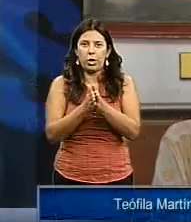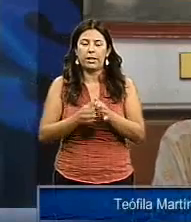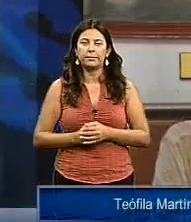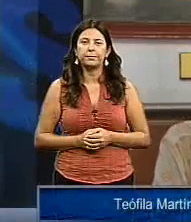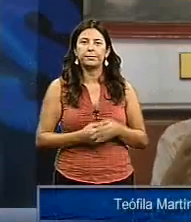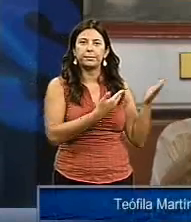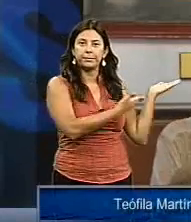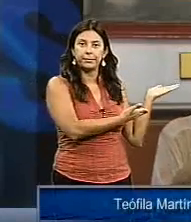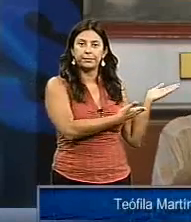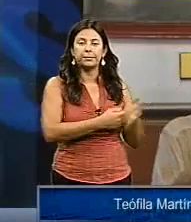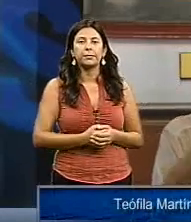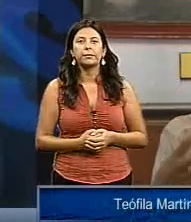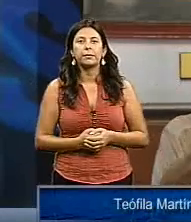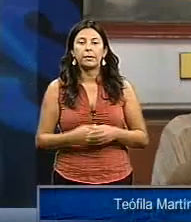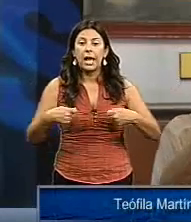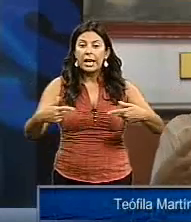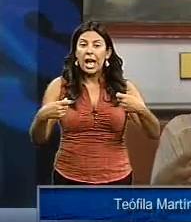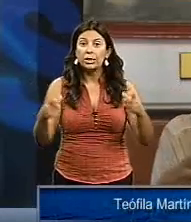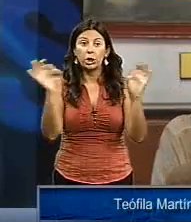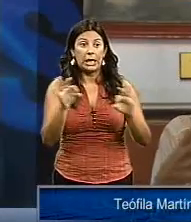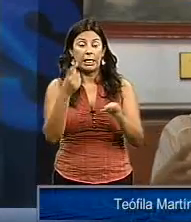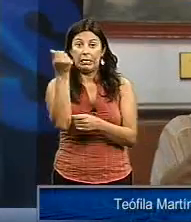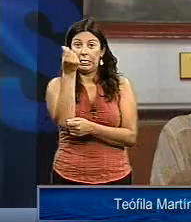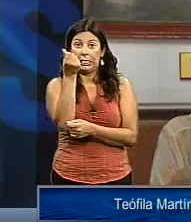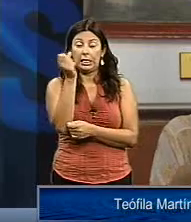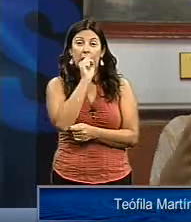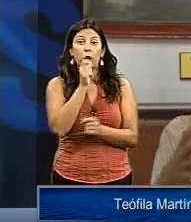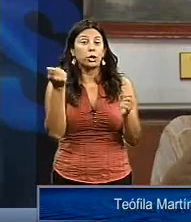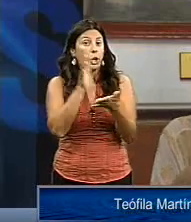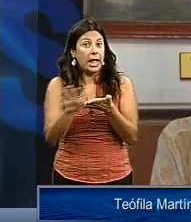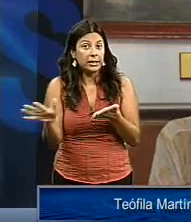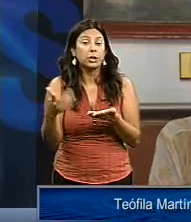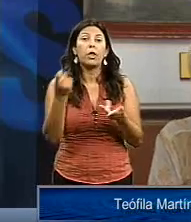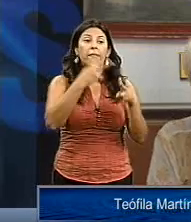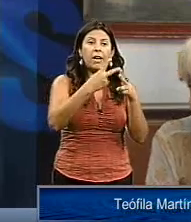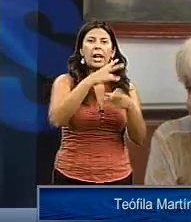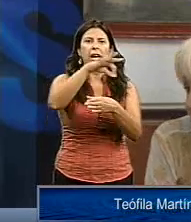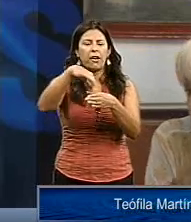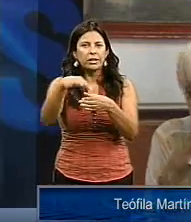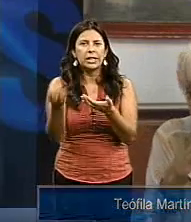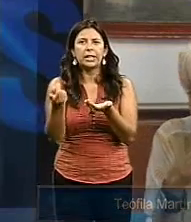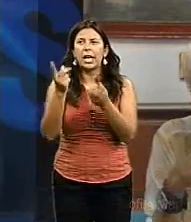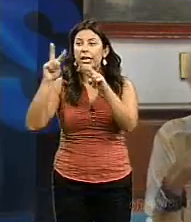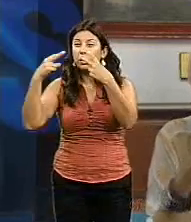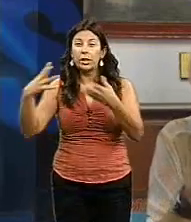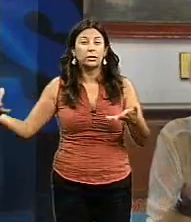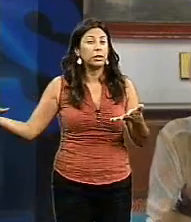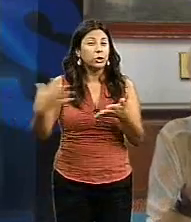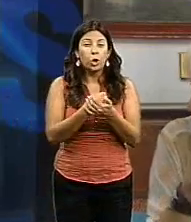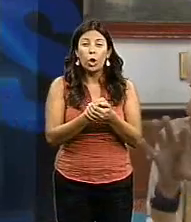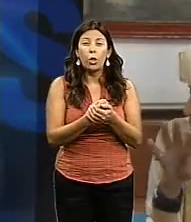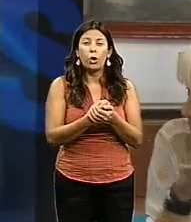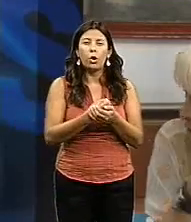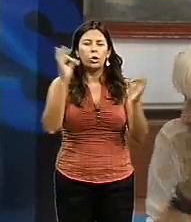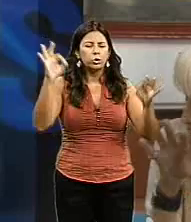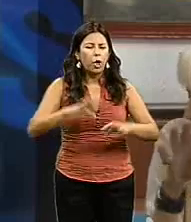hacer ese gasto, las cafeterías, los bares, los restaurantes, todo ha estado toda la